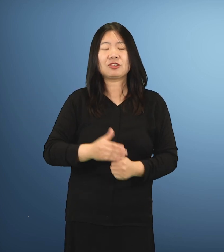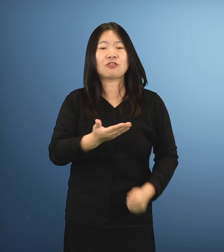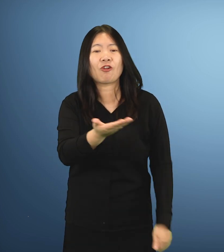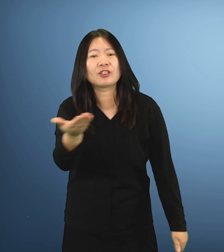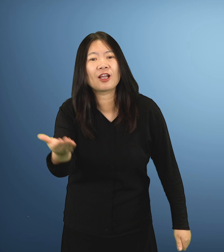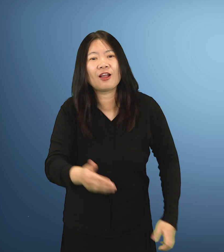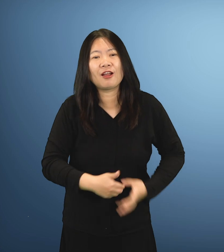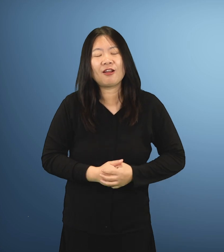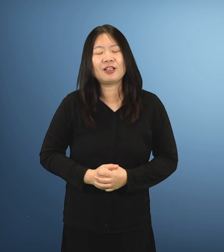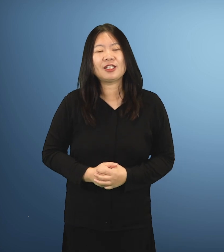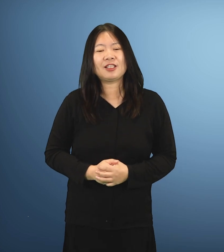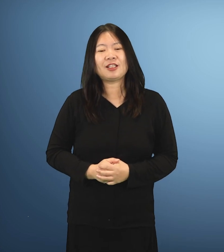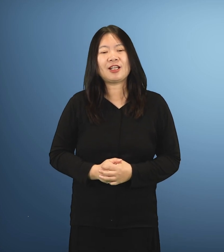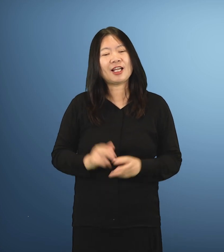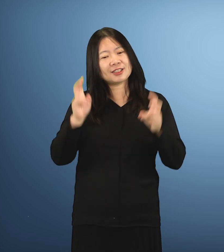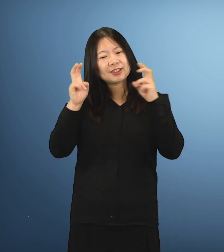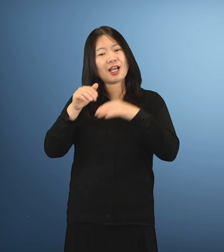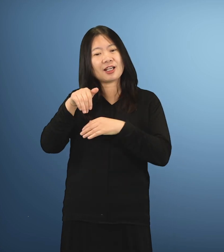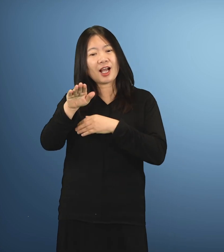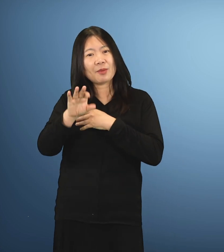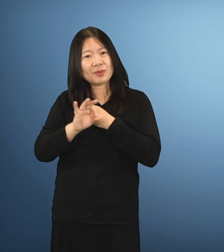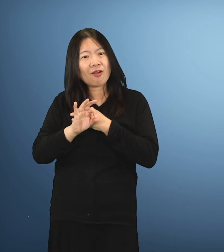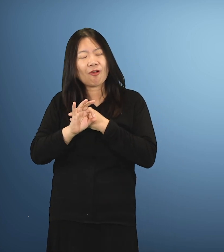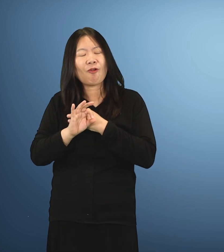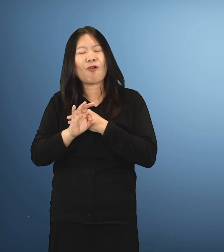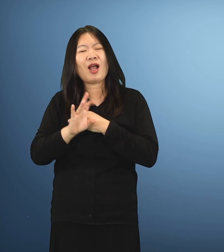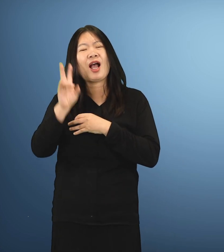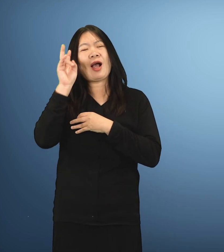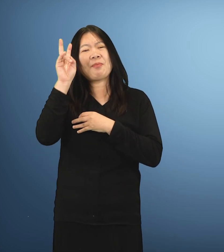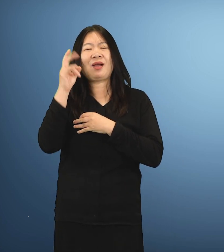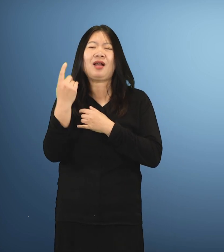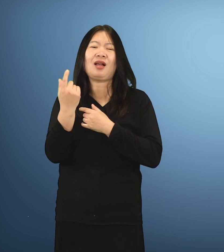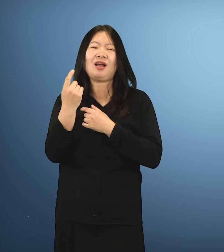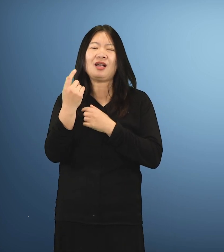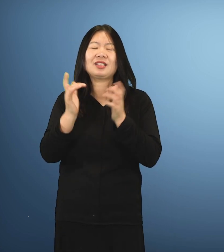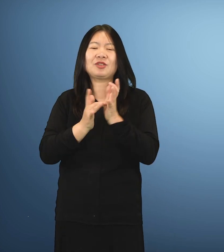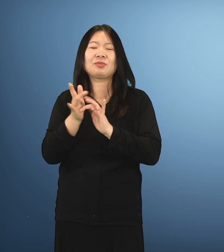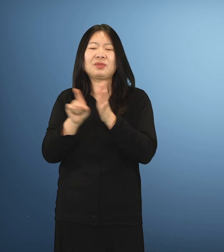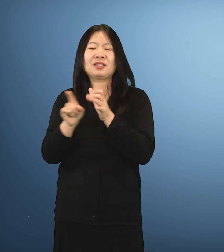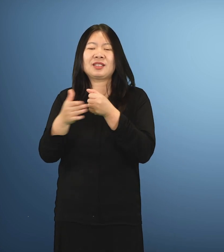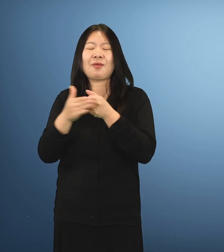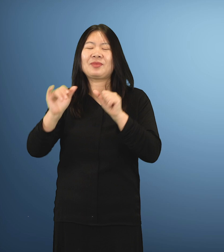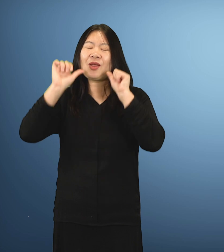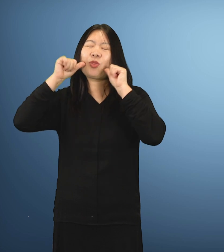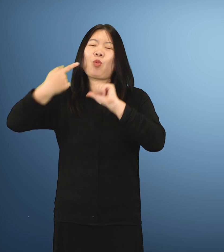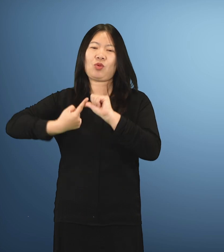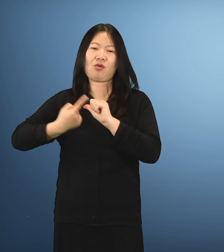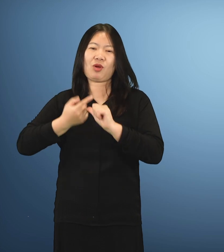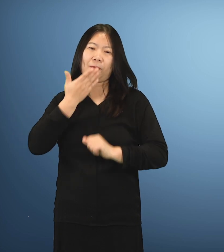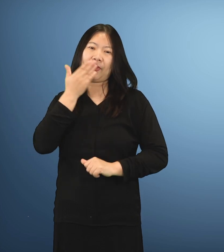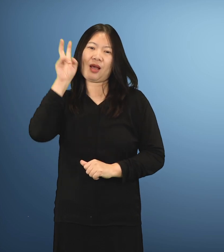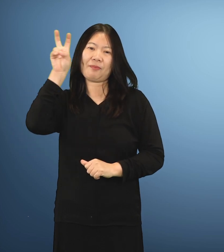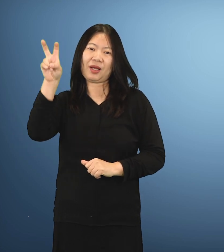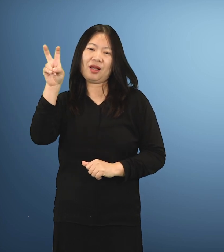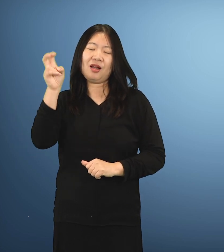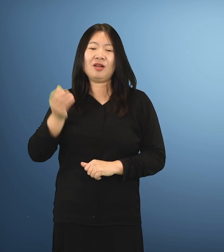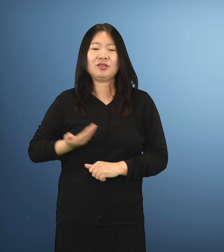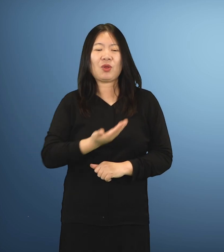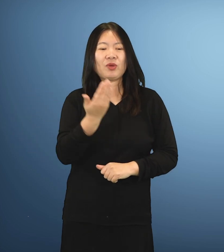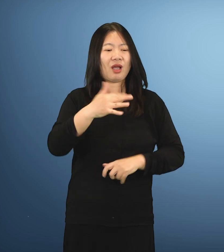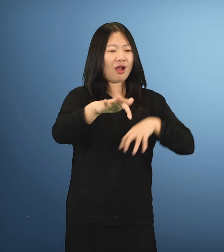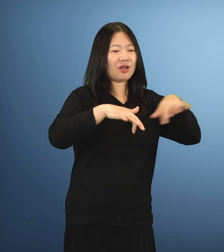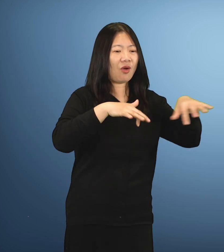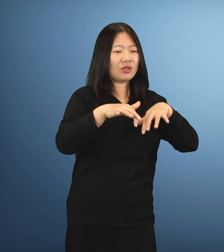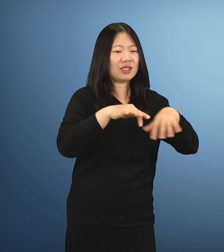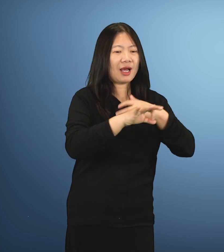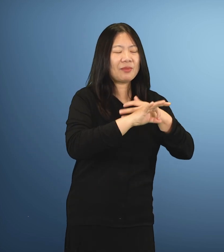너희들이 직장에 나가면 이런 조롱을 받을 것이고, 너희들이 그 거리로 나가면